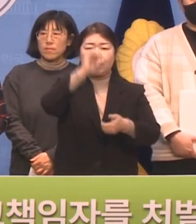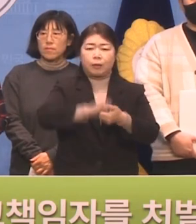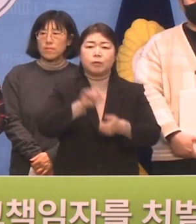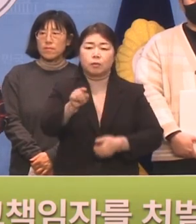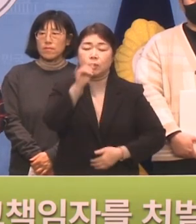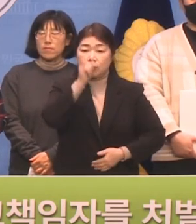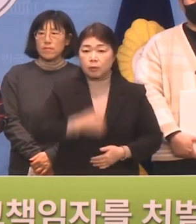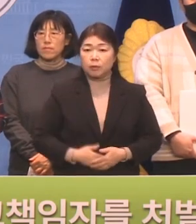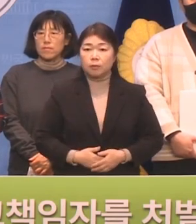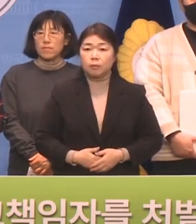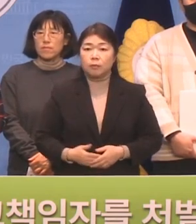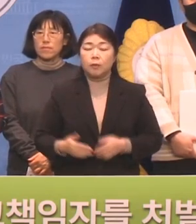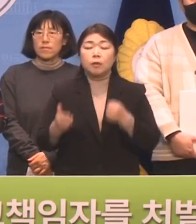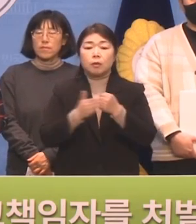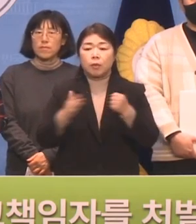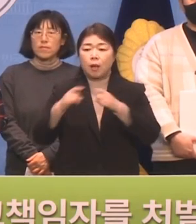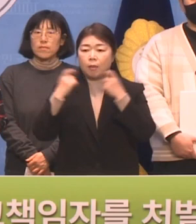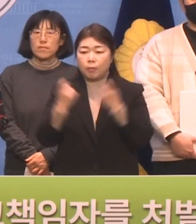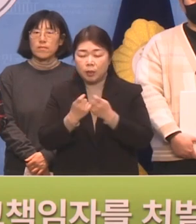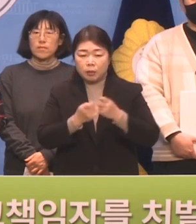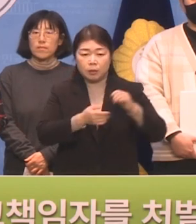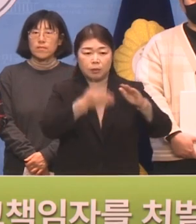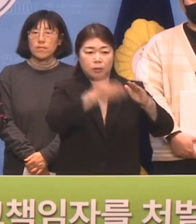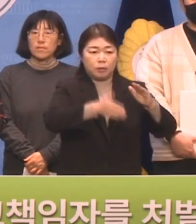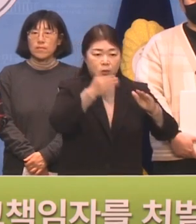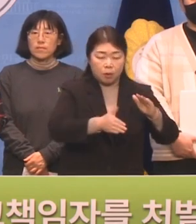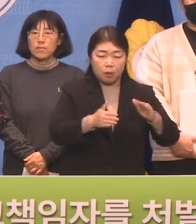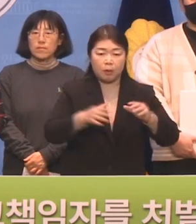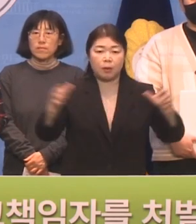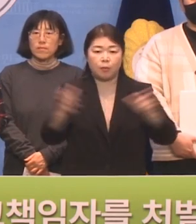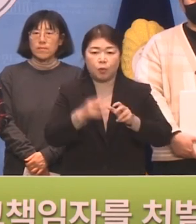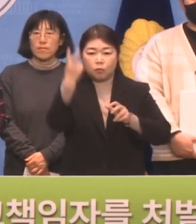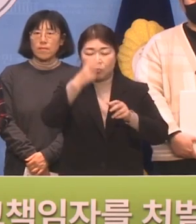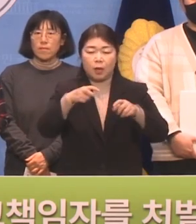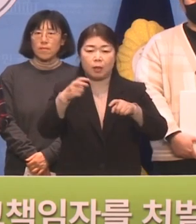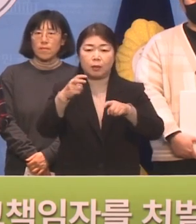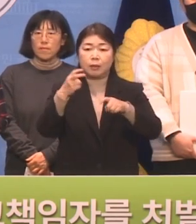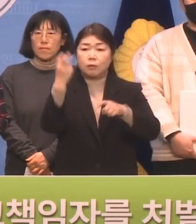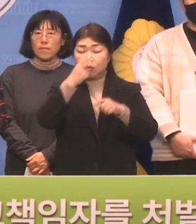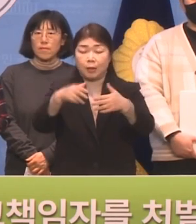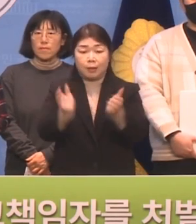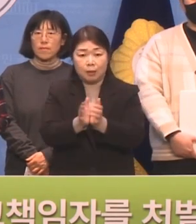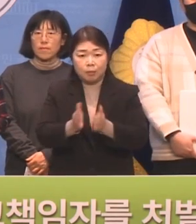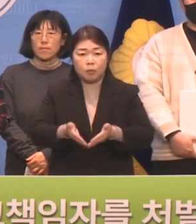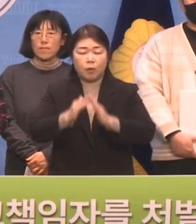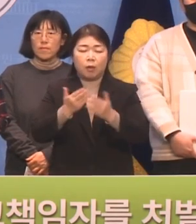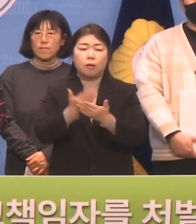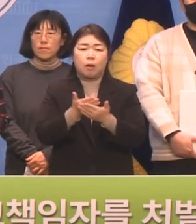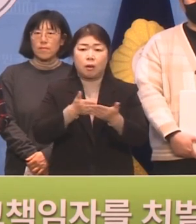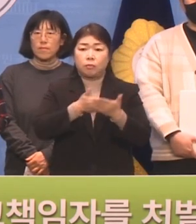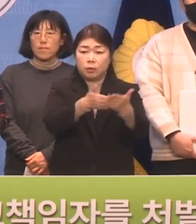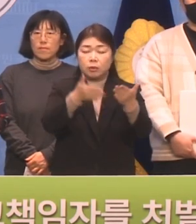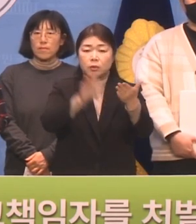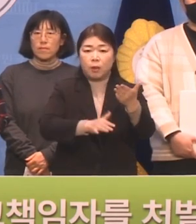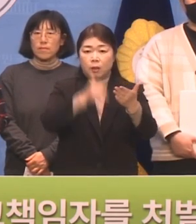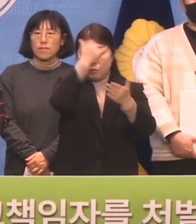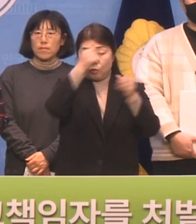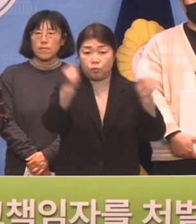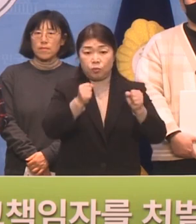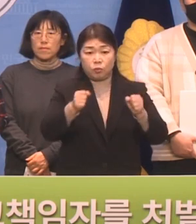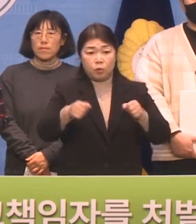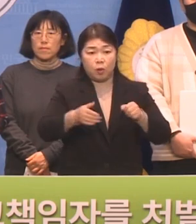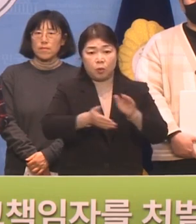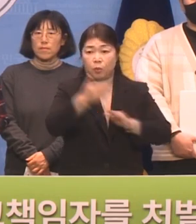민관합동진상조사위원회를 구성해달라고 지역에서 수없이 촉구를 했지만 충북도에서는 당연한 책무를